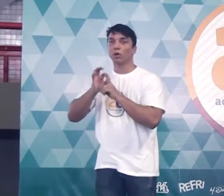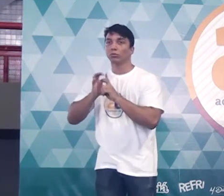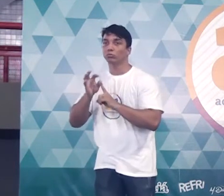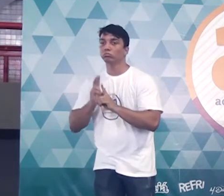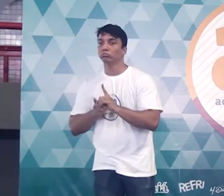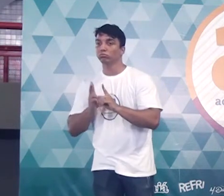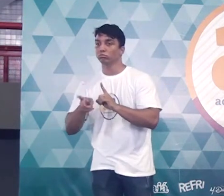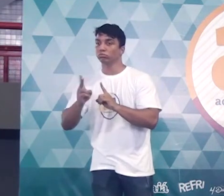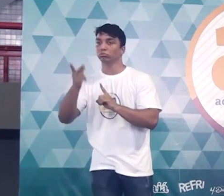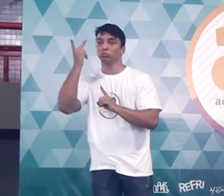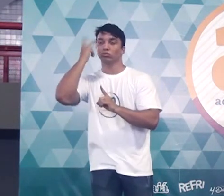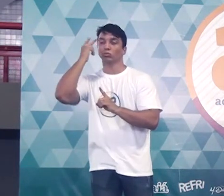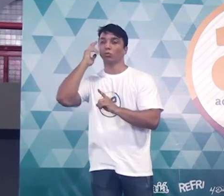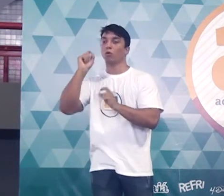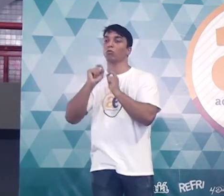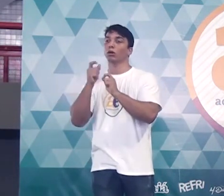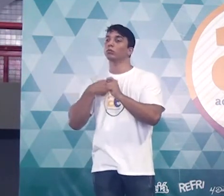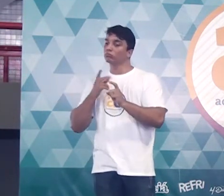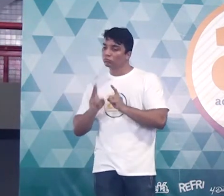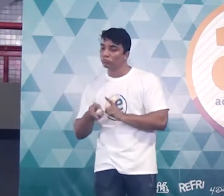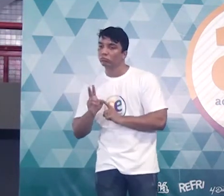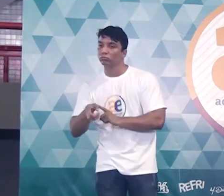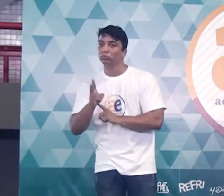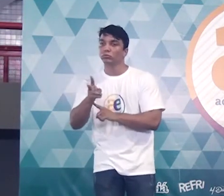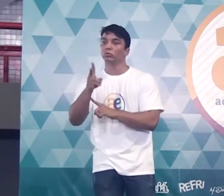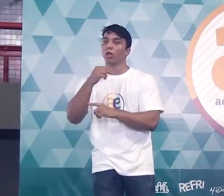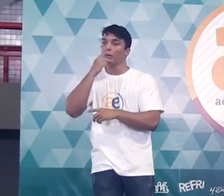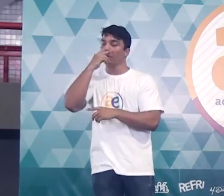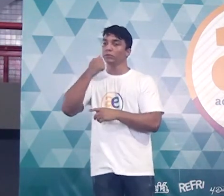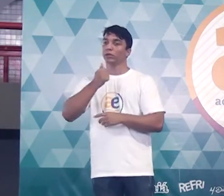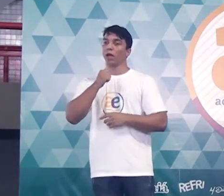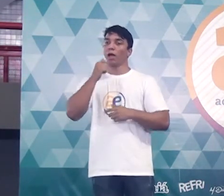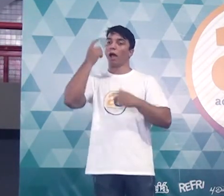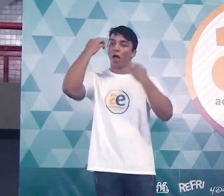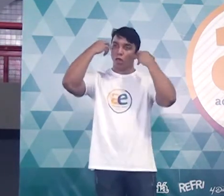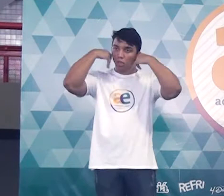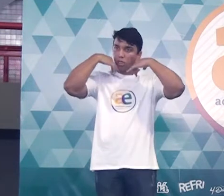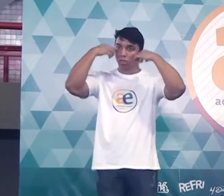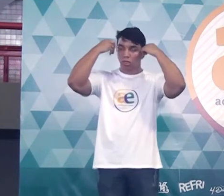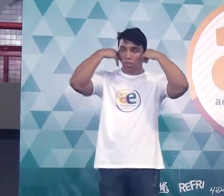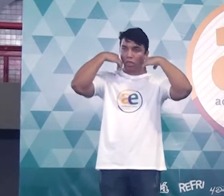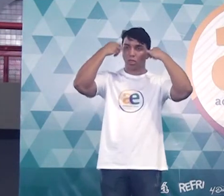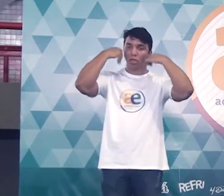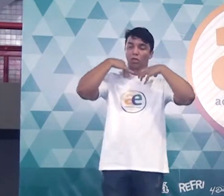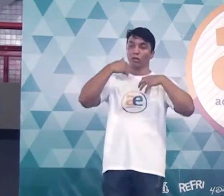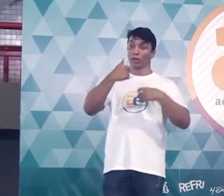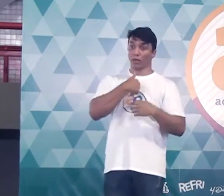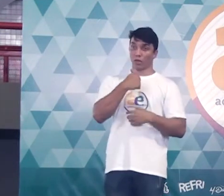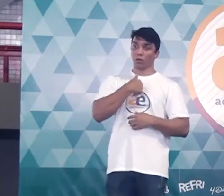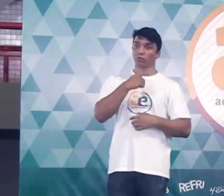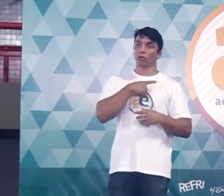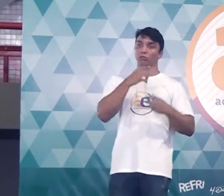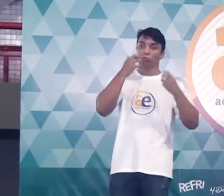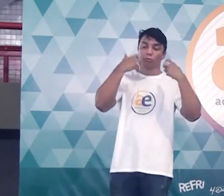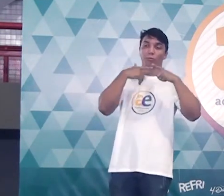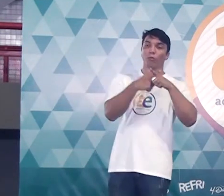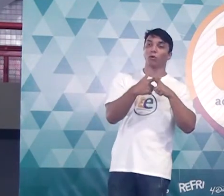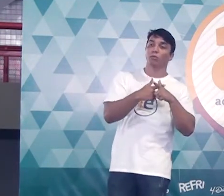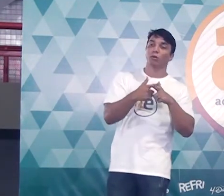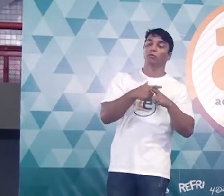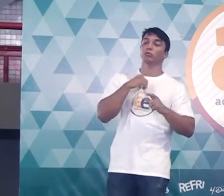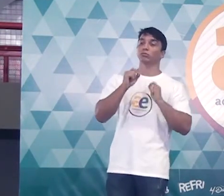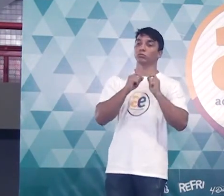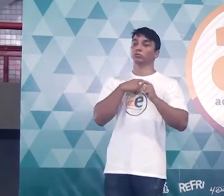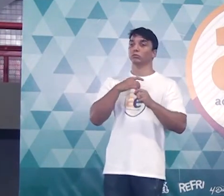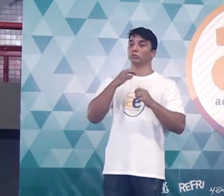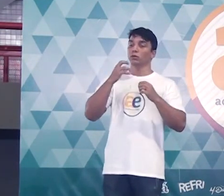temperatura normalmente sem precisar jogar água. Eu tenho vários problemas, entre